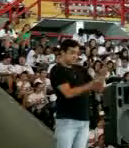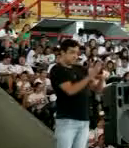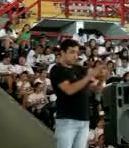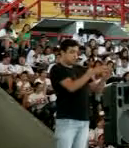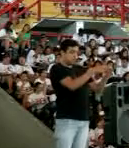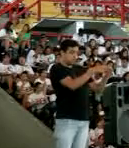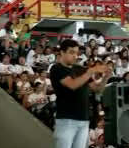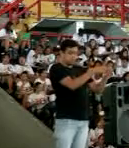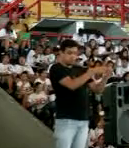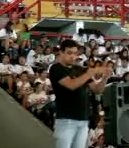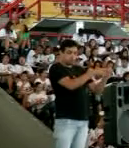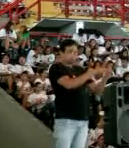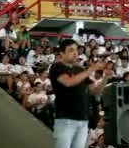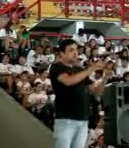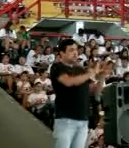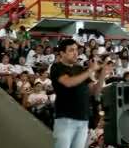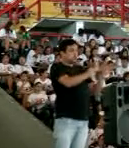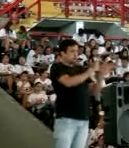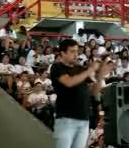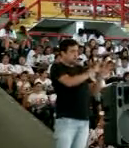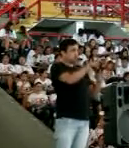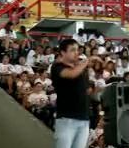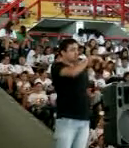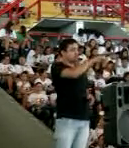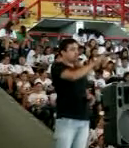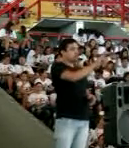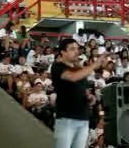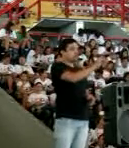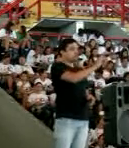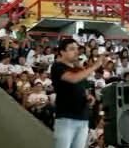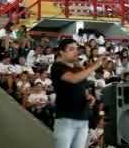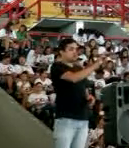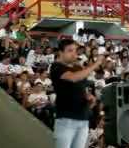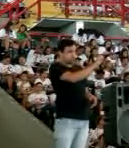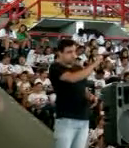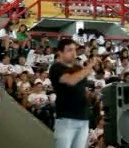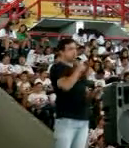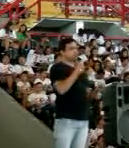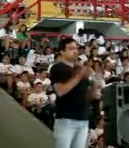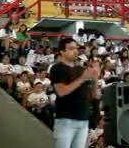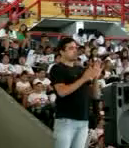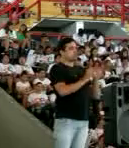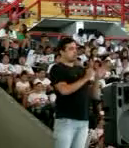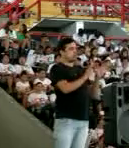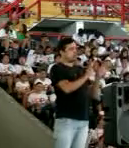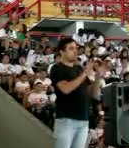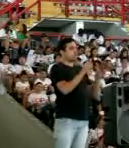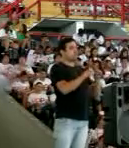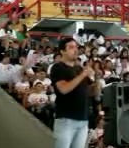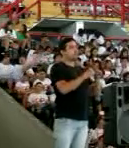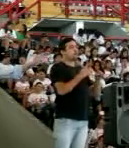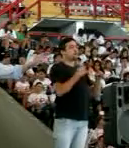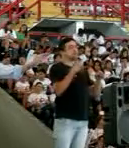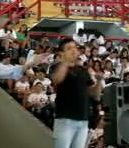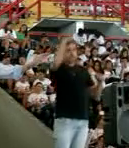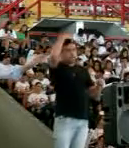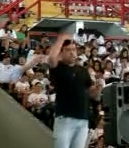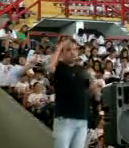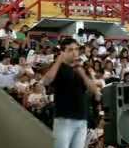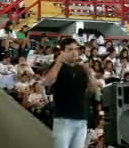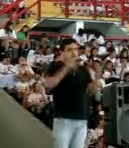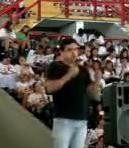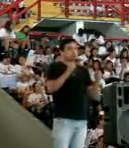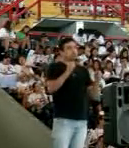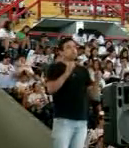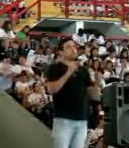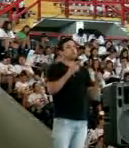grupo chamado os Liberais Moderados. Eu sou liberal porque eu sou contra o poder absoluto do rei, mas eu